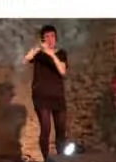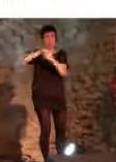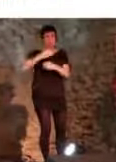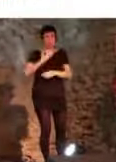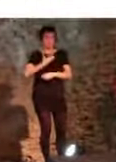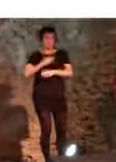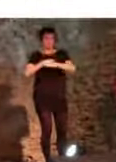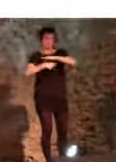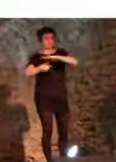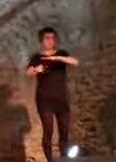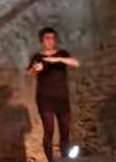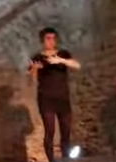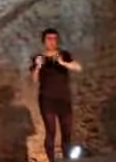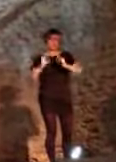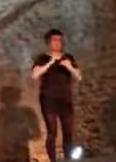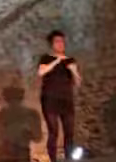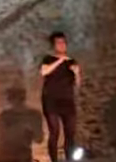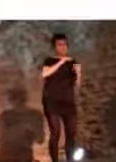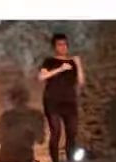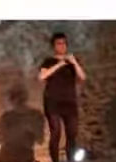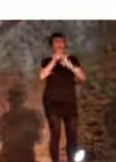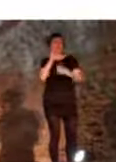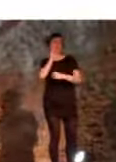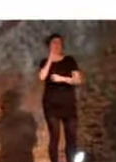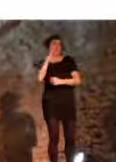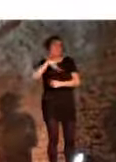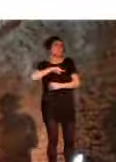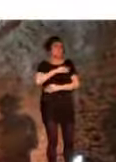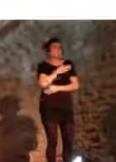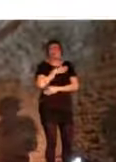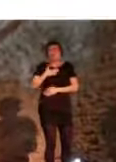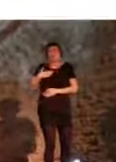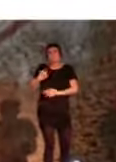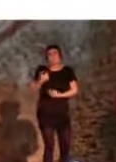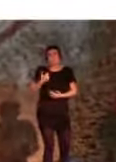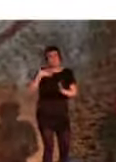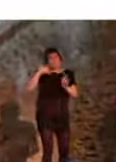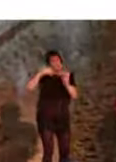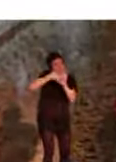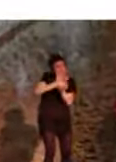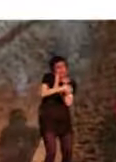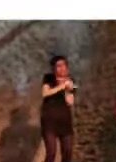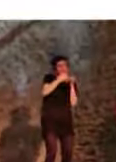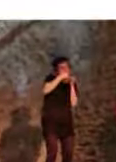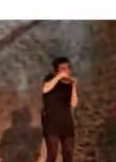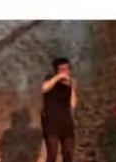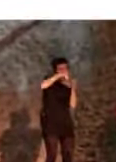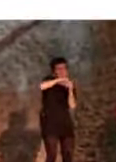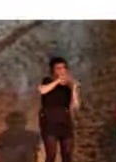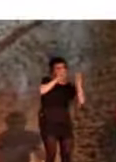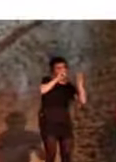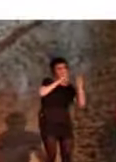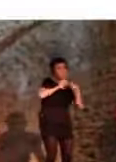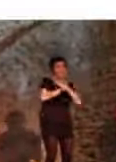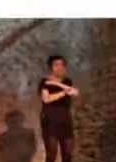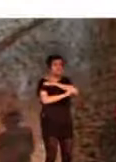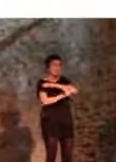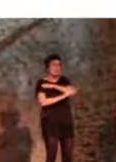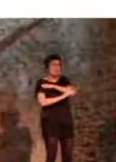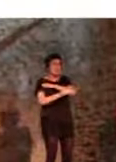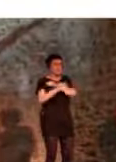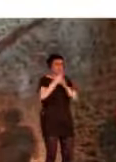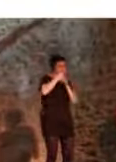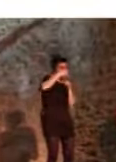Gasteiz. Entonces, bueno, pues en ese proceso la idea es un poco definir cuáles son las líneas o las estrategias que van a